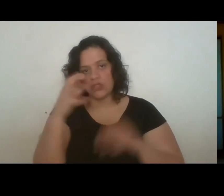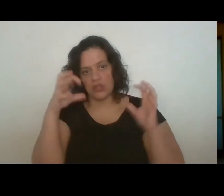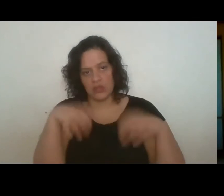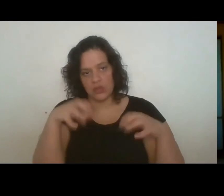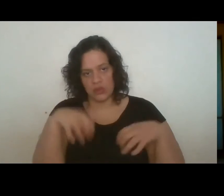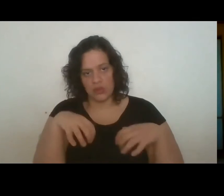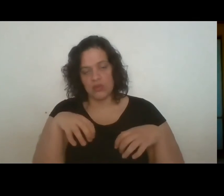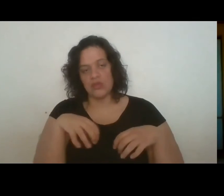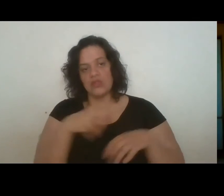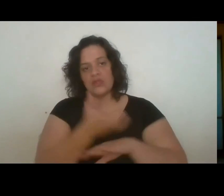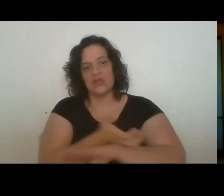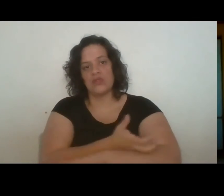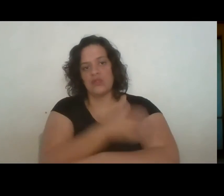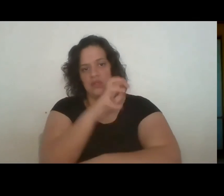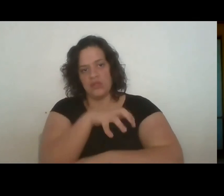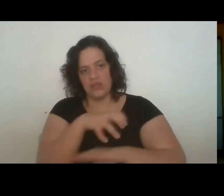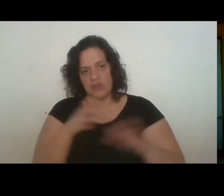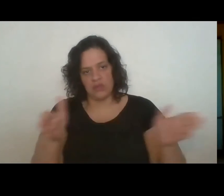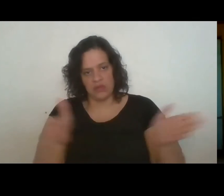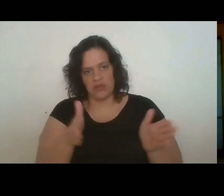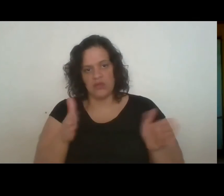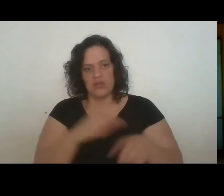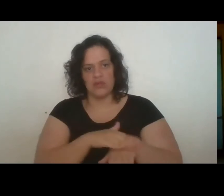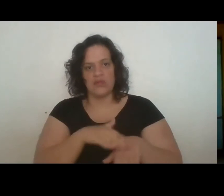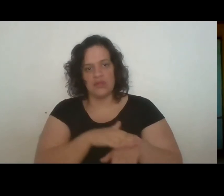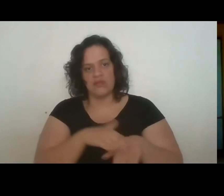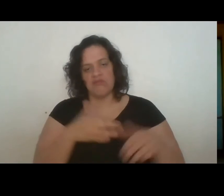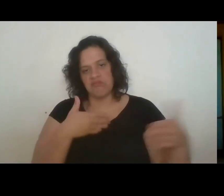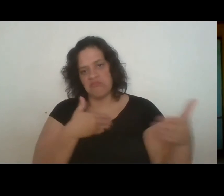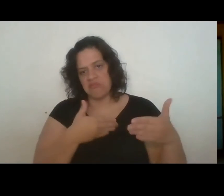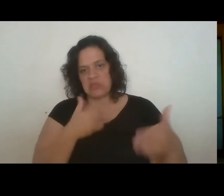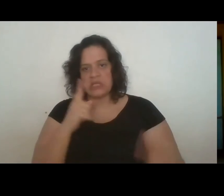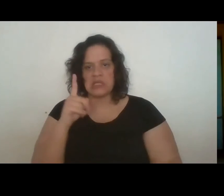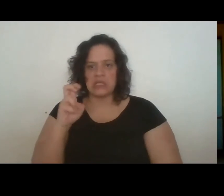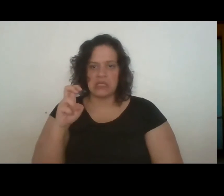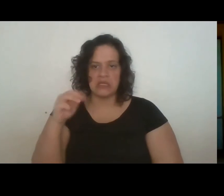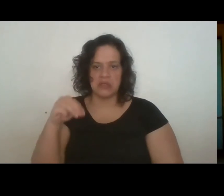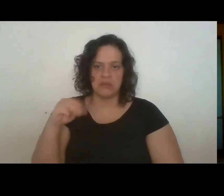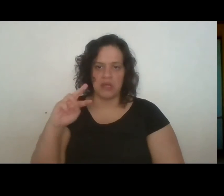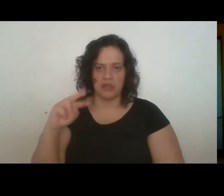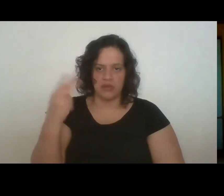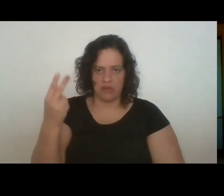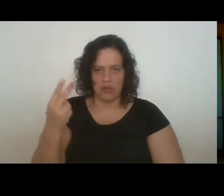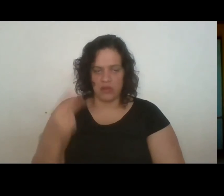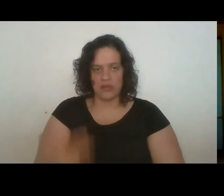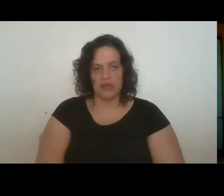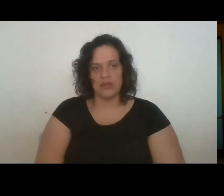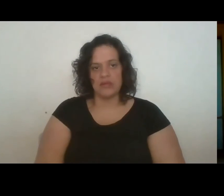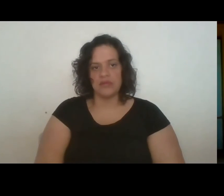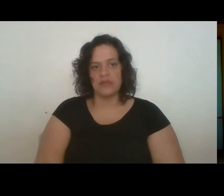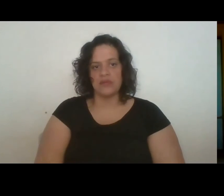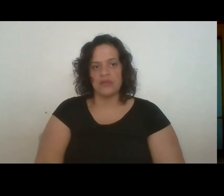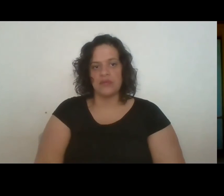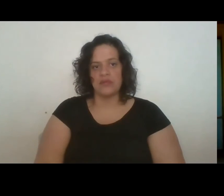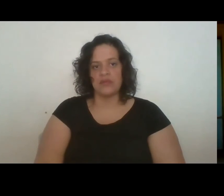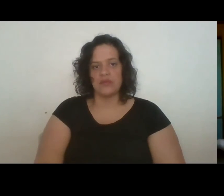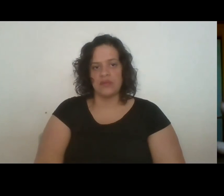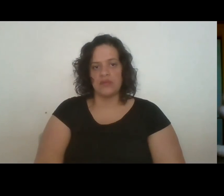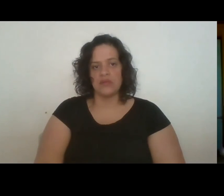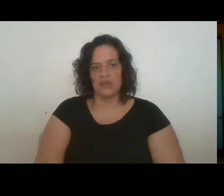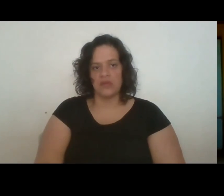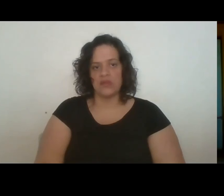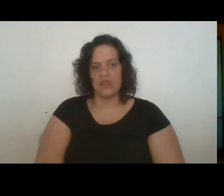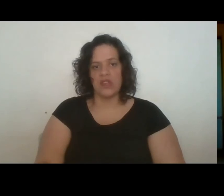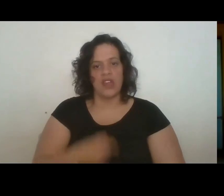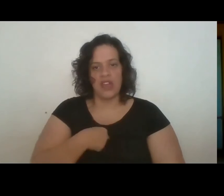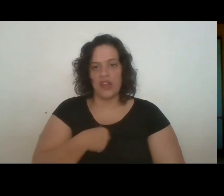tamanho como esse que a gente conversou hoje aqui, de repente 15 metros quadrados, tá? Então, não